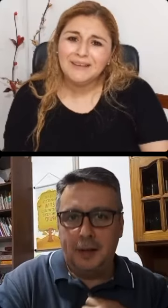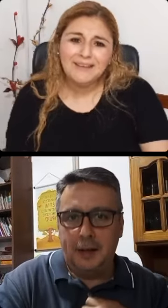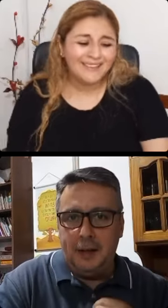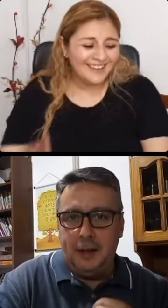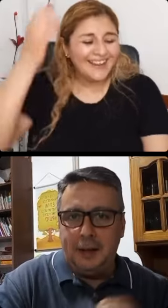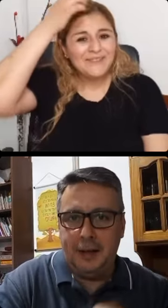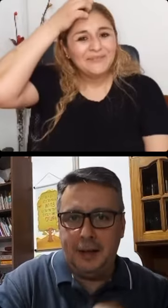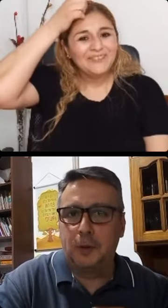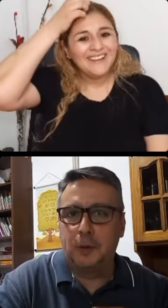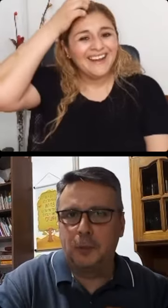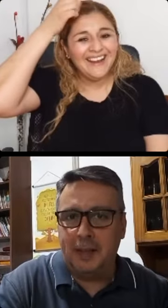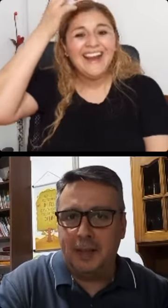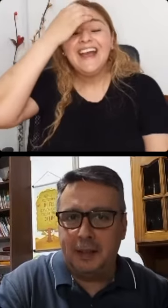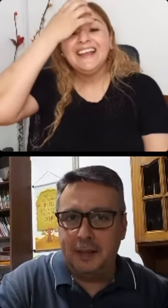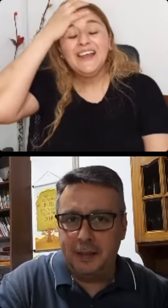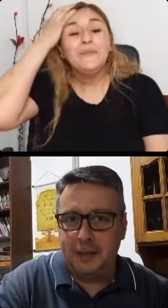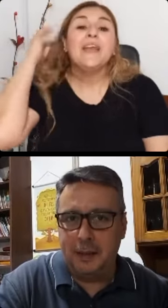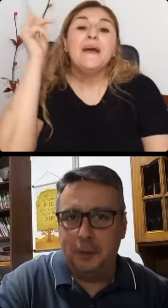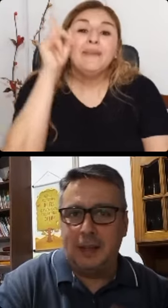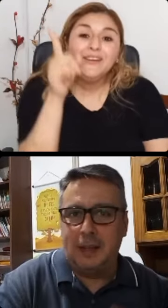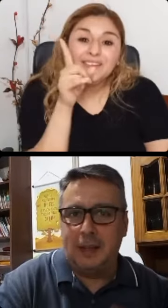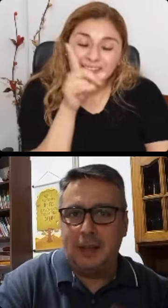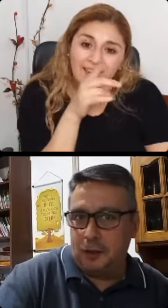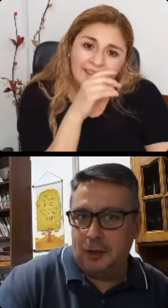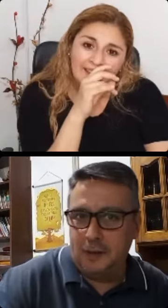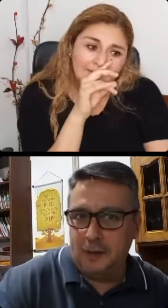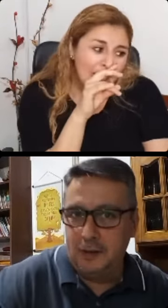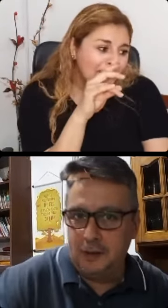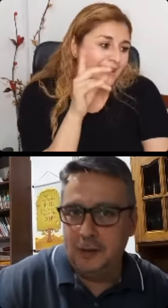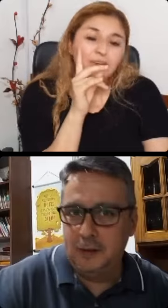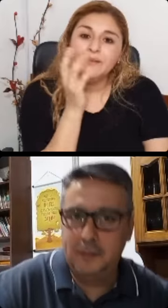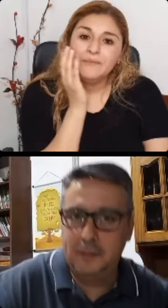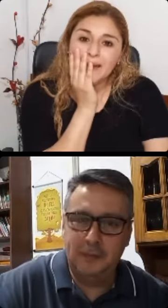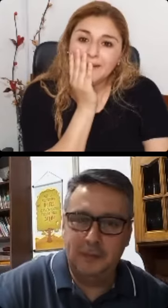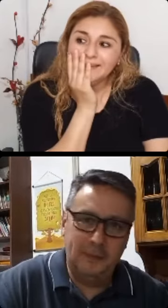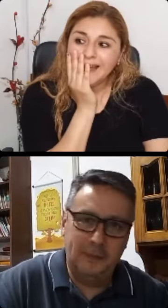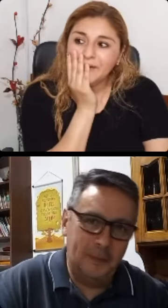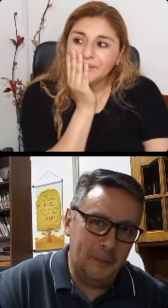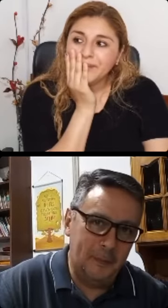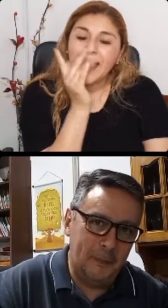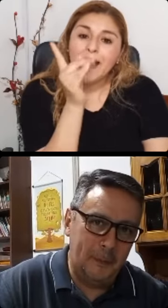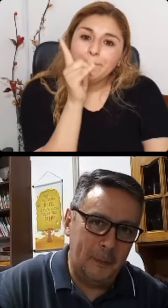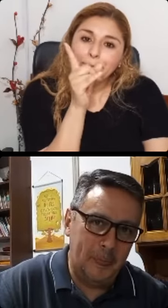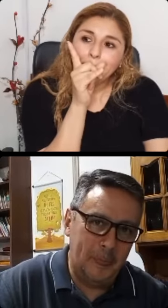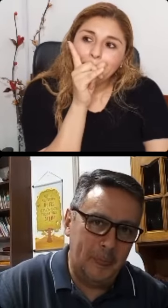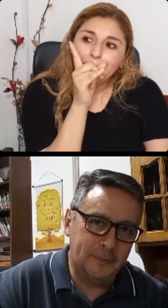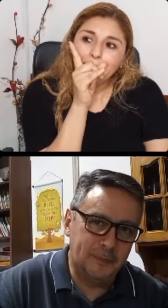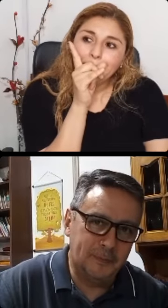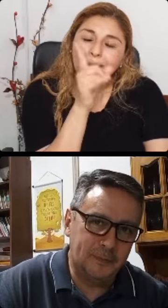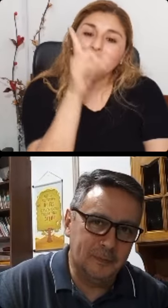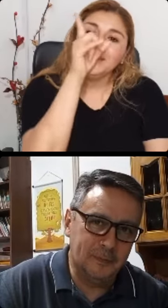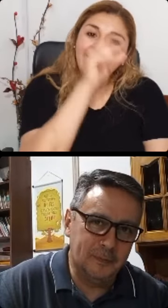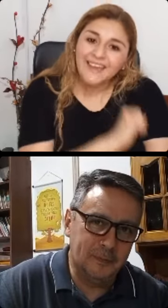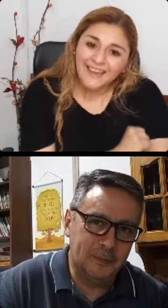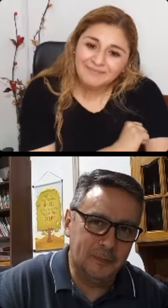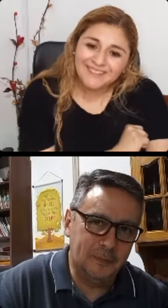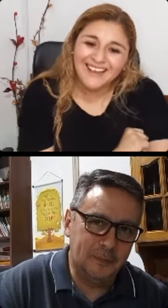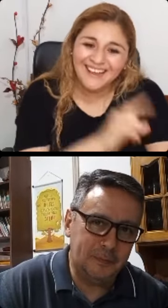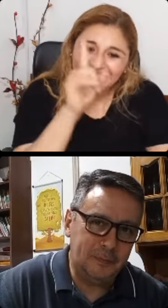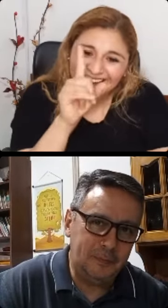común totalmente el estado de ánimo como uno está que uno está pasando sí me ha pasado me ha pasado pero